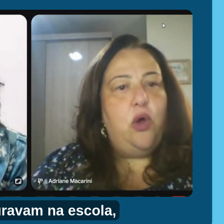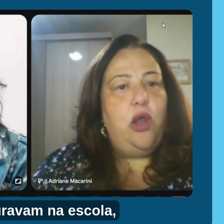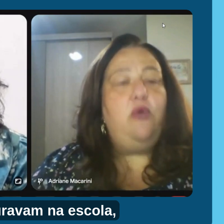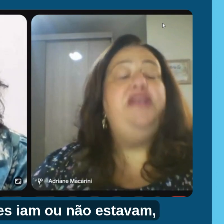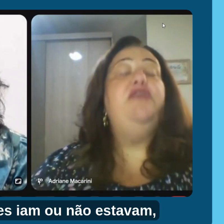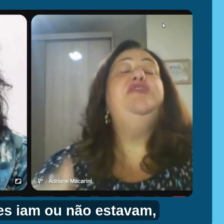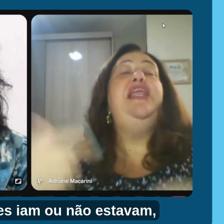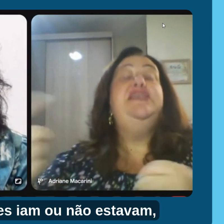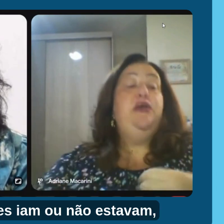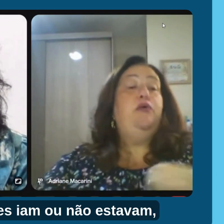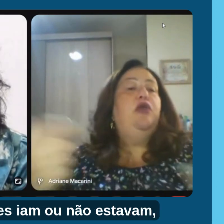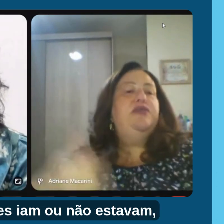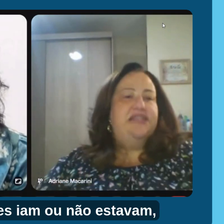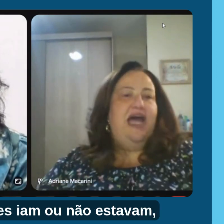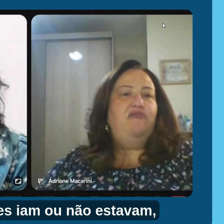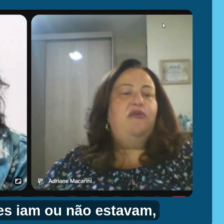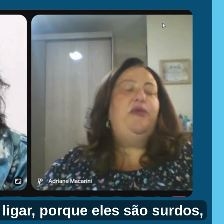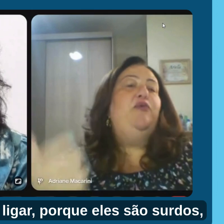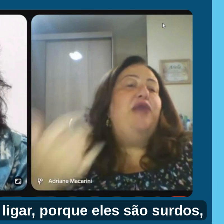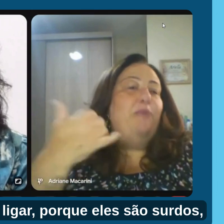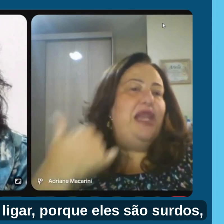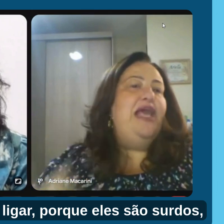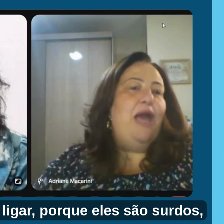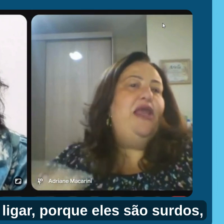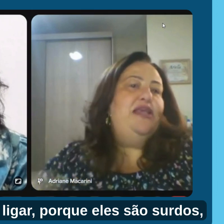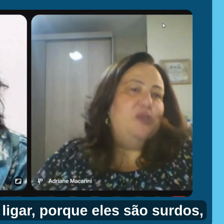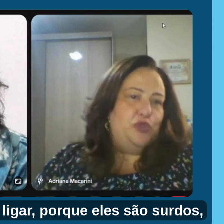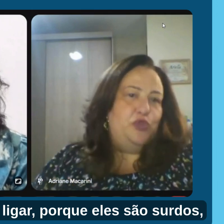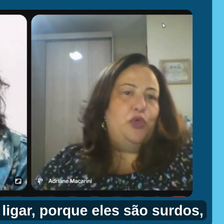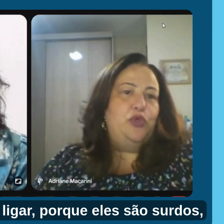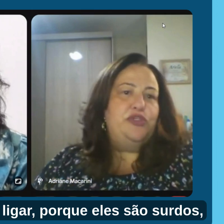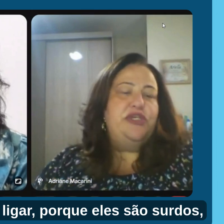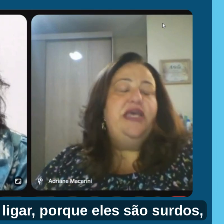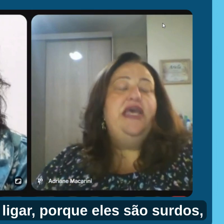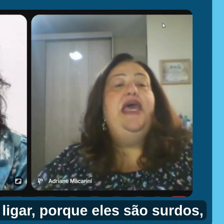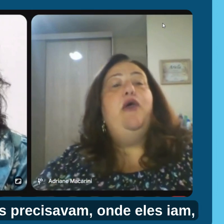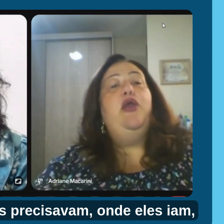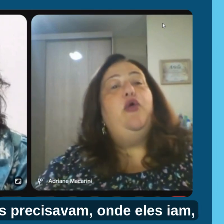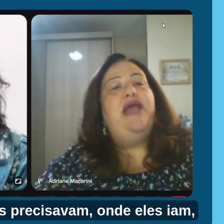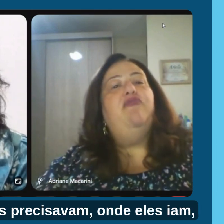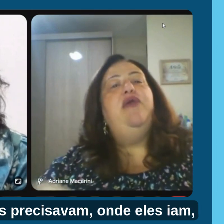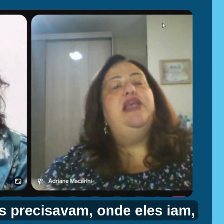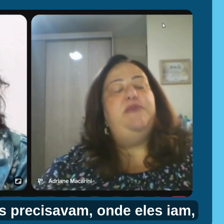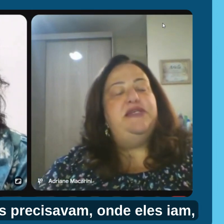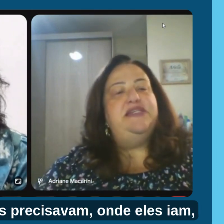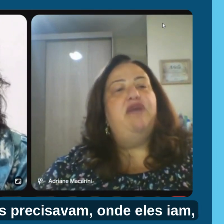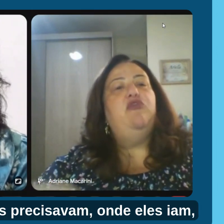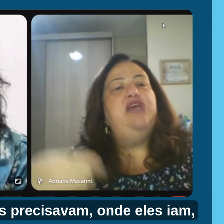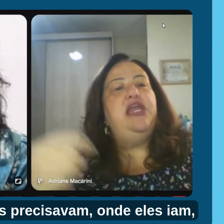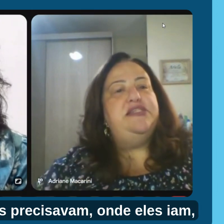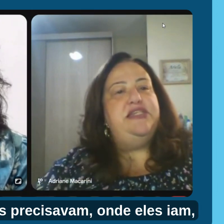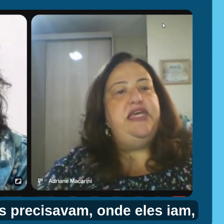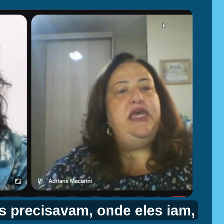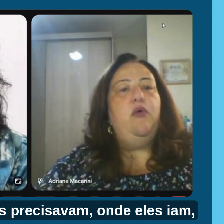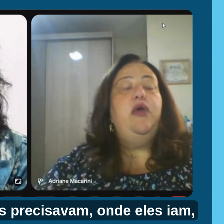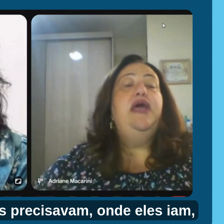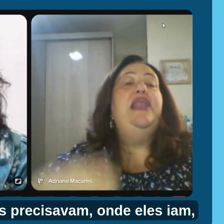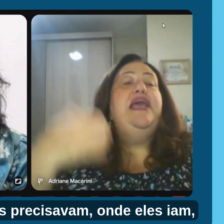escola, ou então se eles iam, eu não estava, porque não dá para ligar, porque eles são surdos, eu anotava o que eles precisavam, onde eles iam,